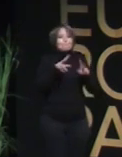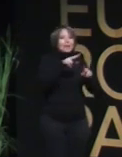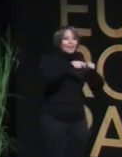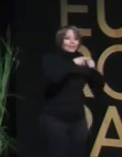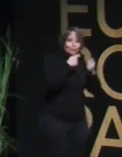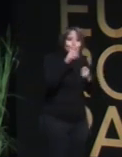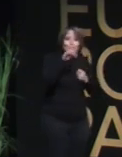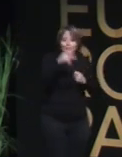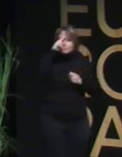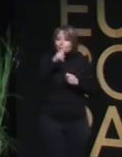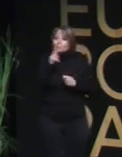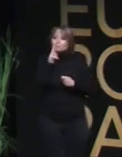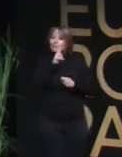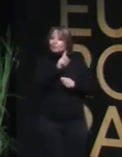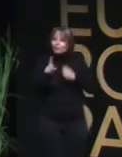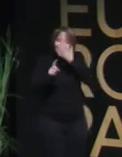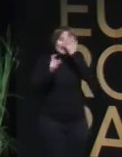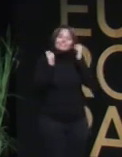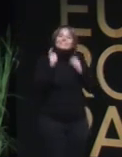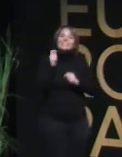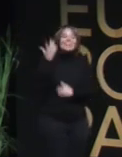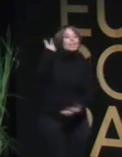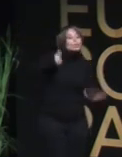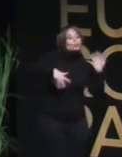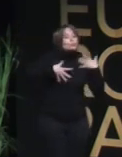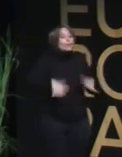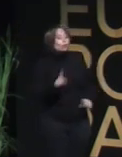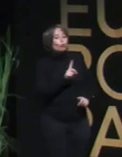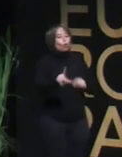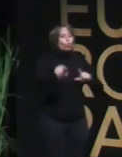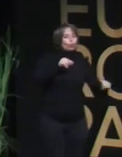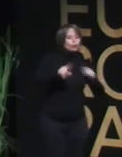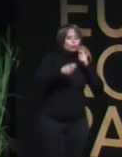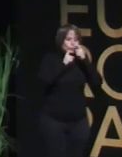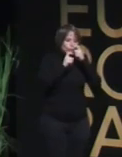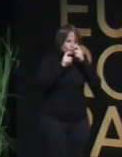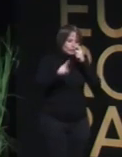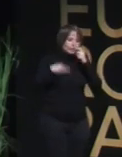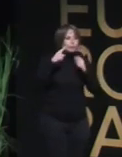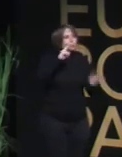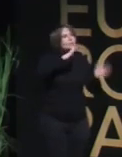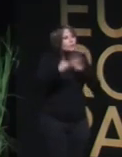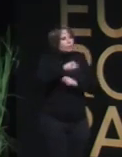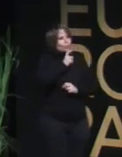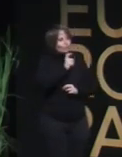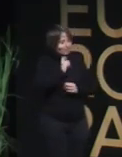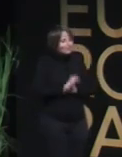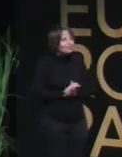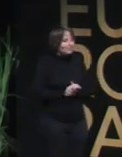padres y muchas madres que no lo tienen claro. Y se utiliza a los niños con la excusa de no tomar esas decisiones difíciles que conllevan unos cambios muy difíciles.